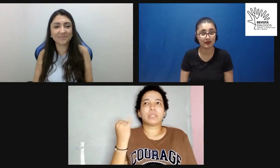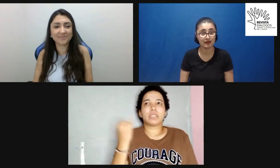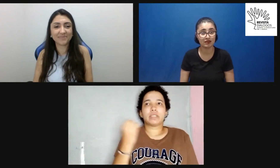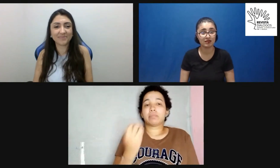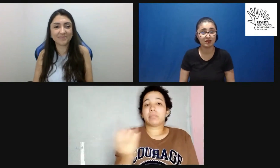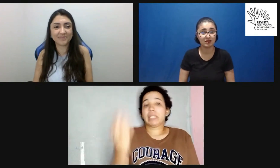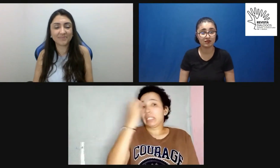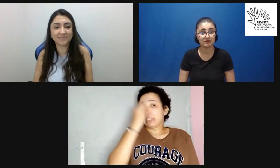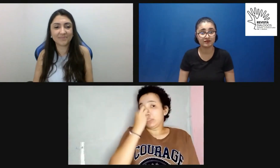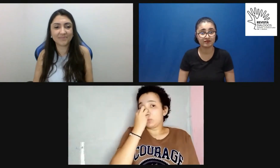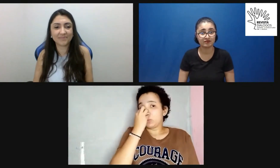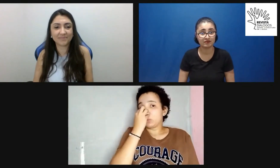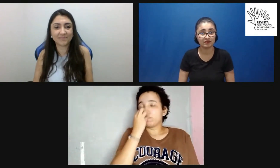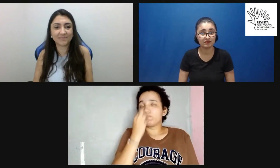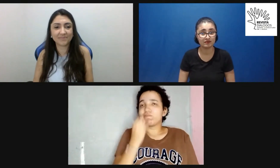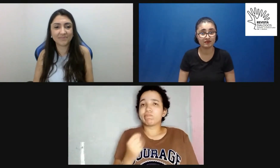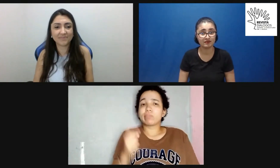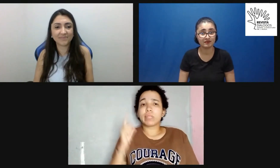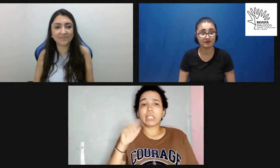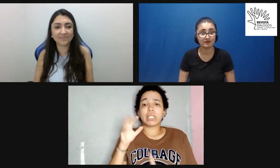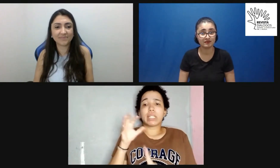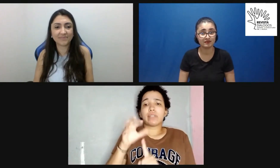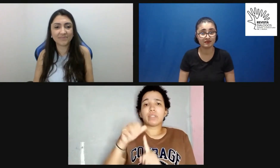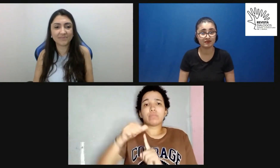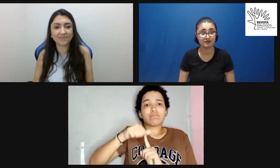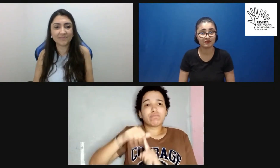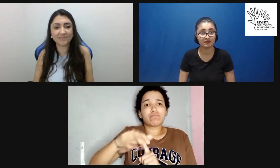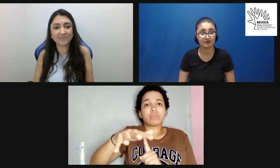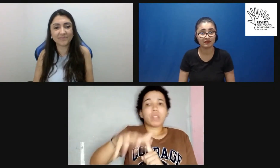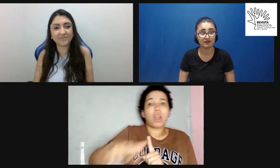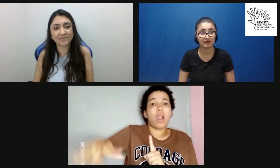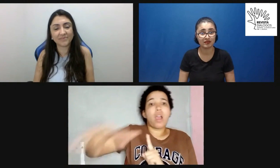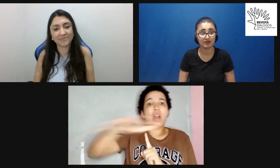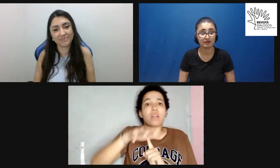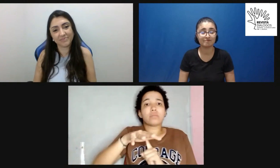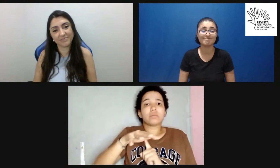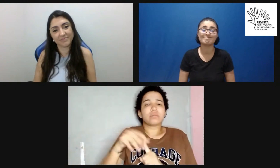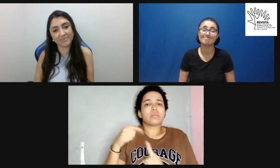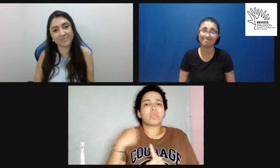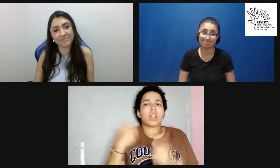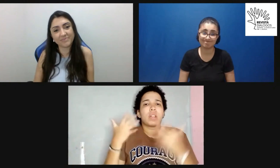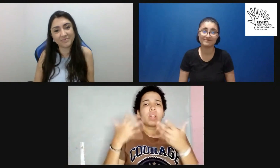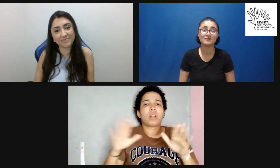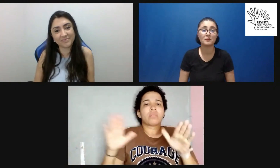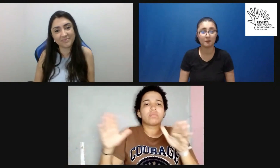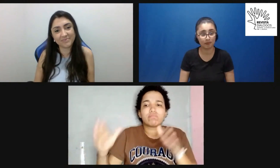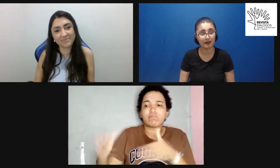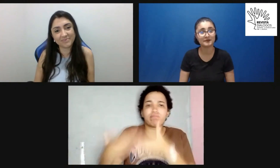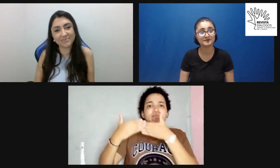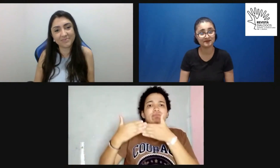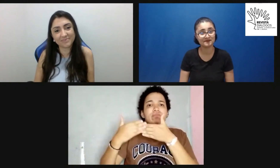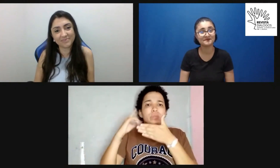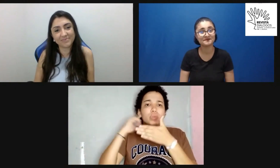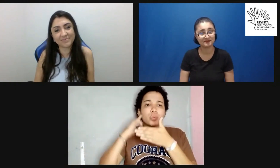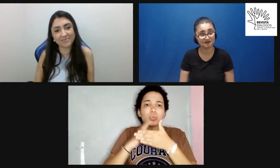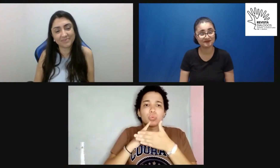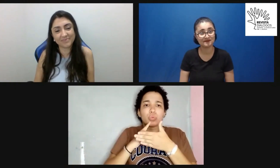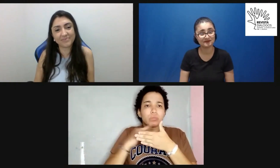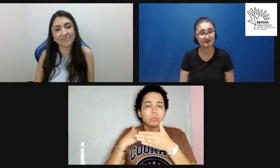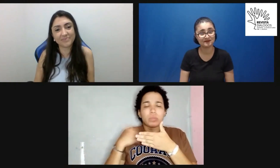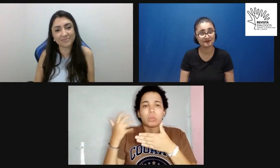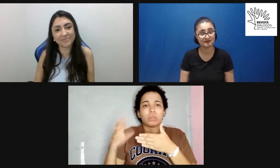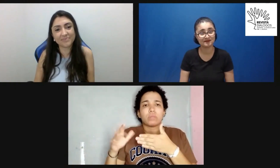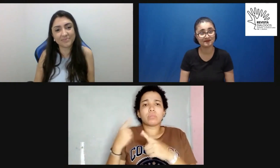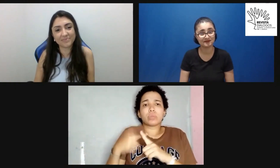Para mim é muito importante que seja disseminada essa arte. Não fique restrita apenas aos